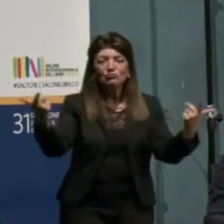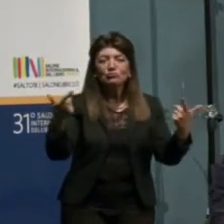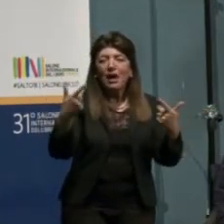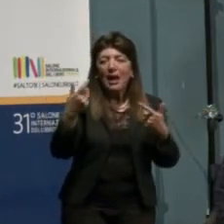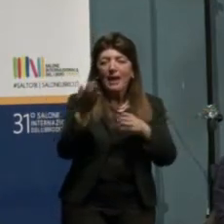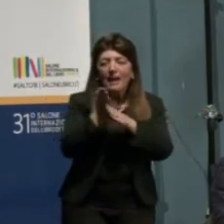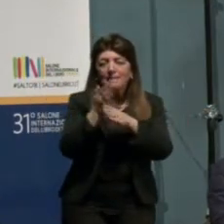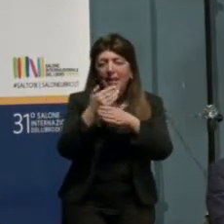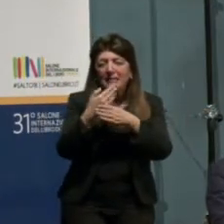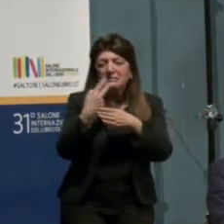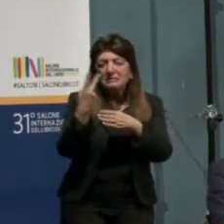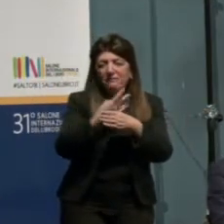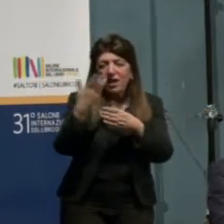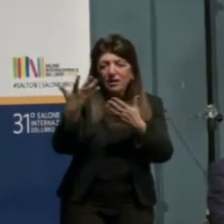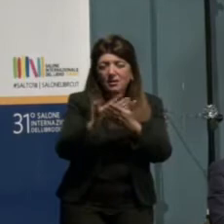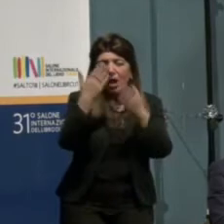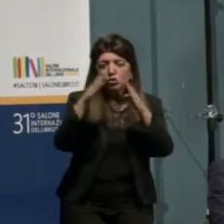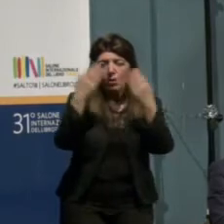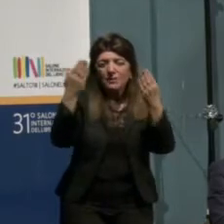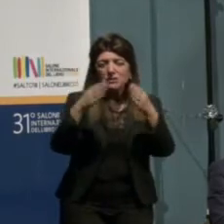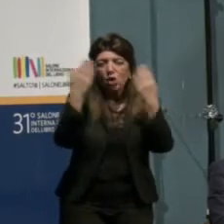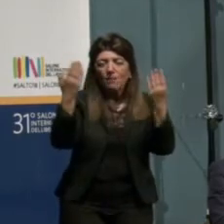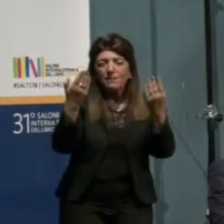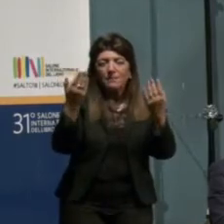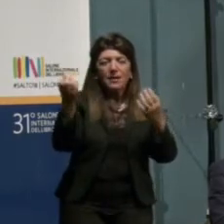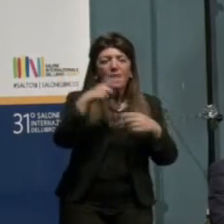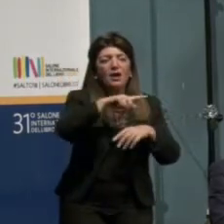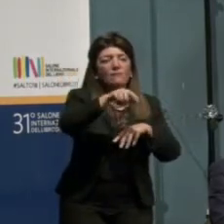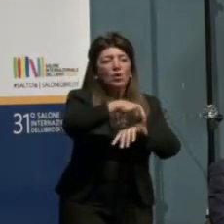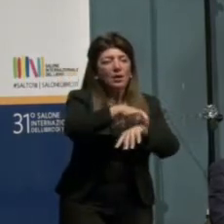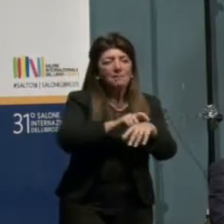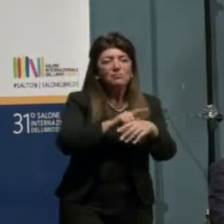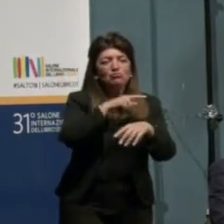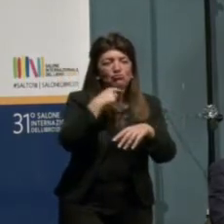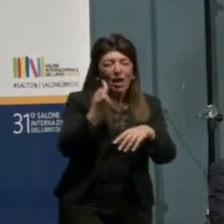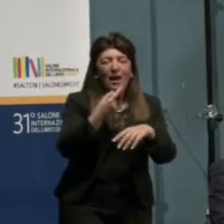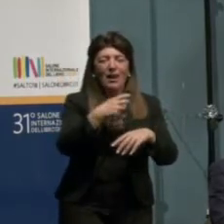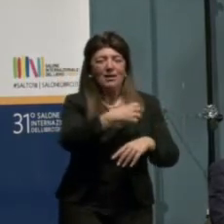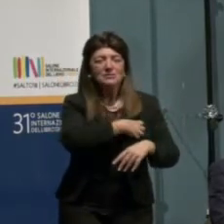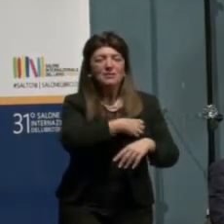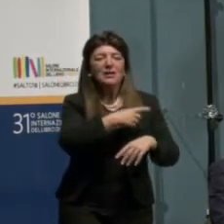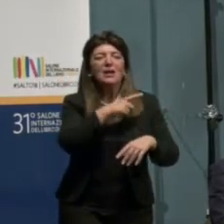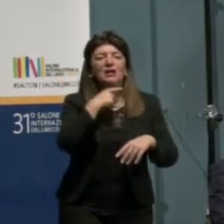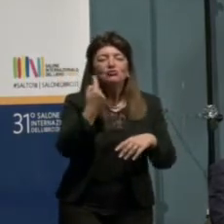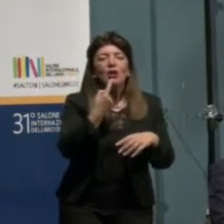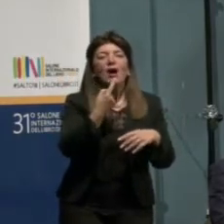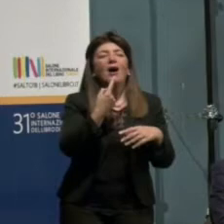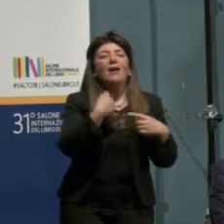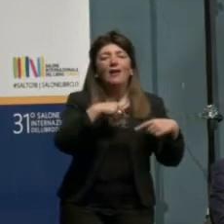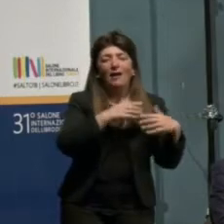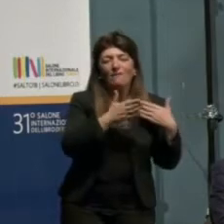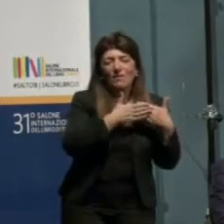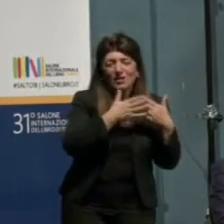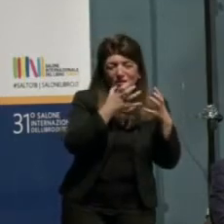perché voi mettete il bracciale giallo la la spilla gialla perché c'è giulio siamo noi che ci sta vicino